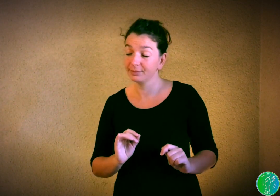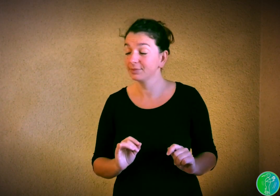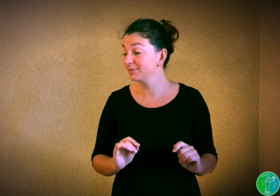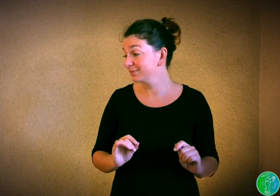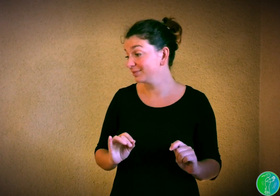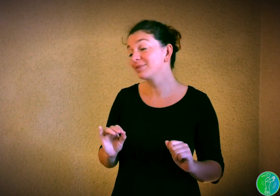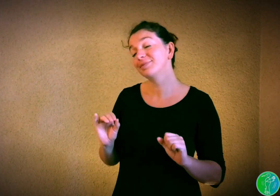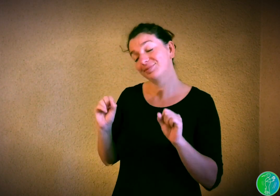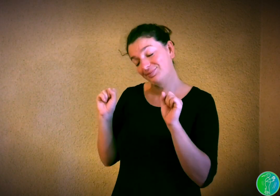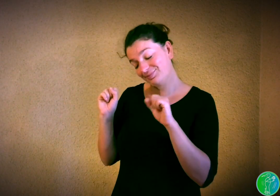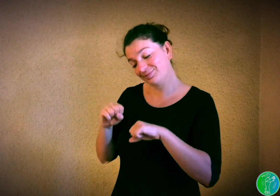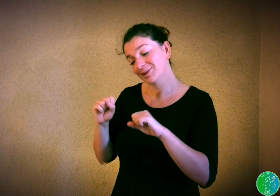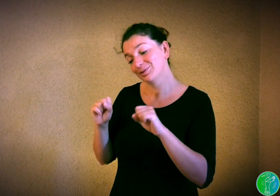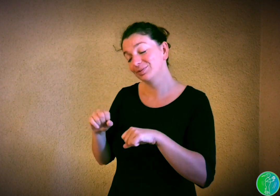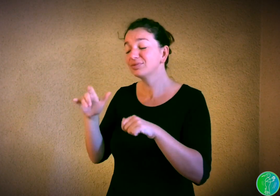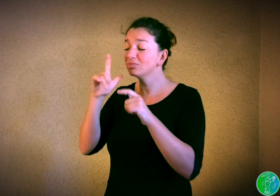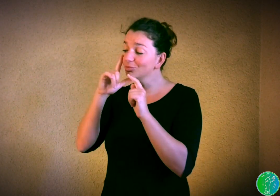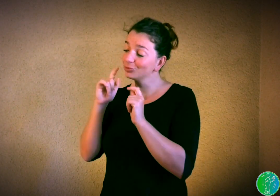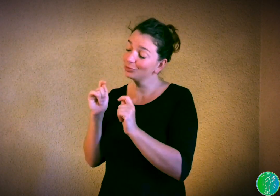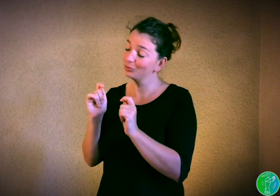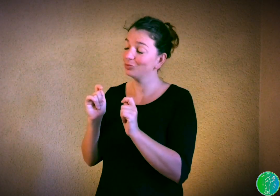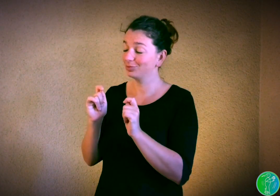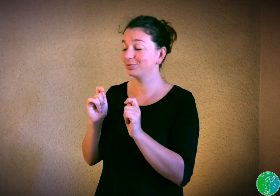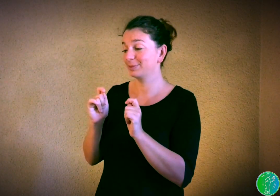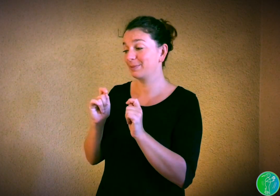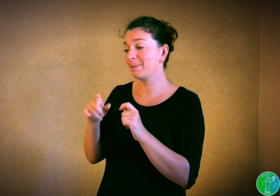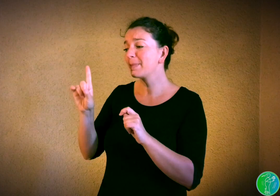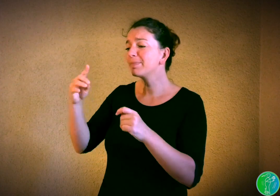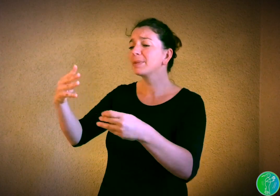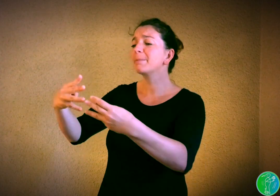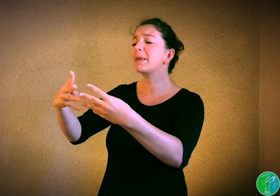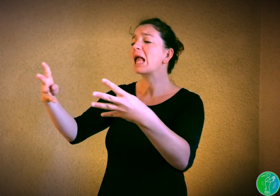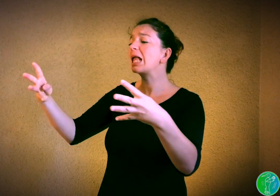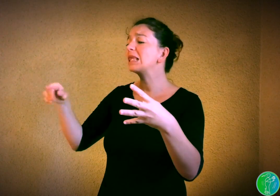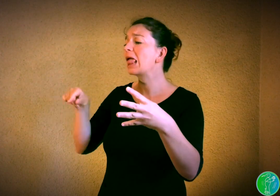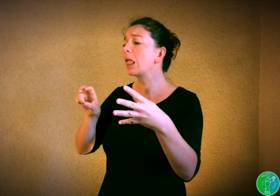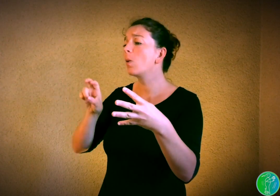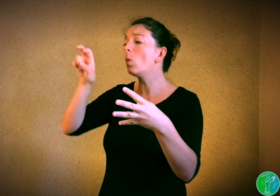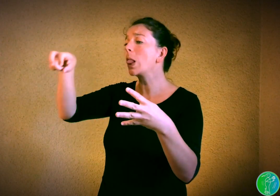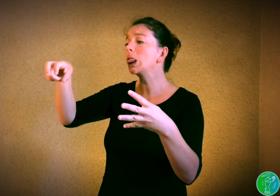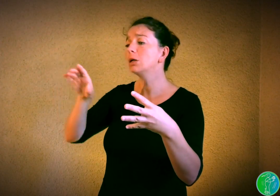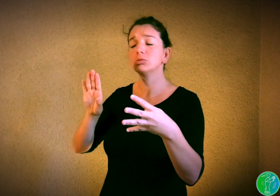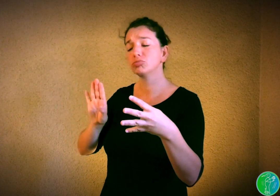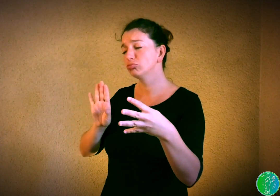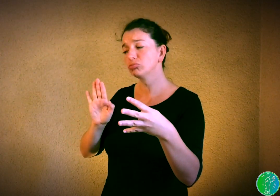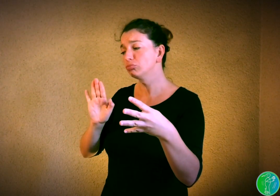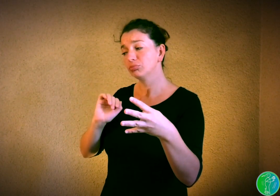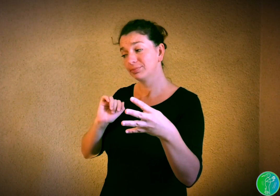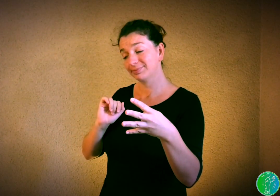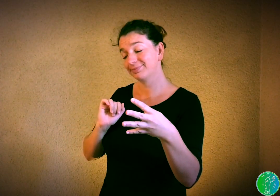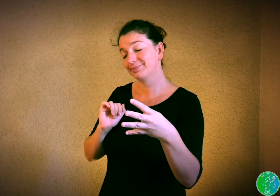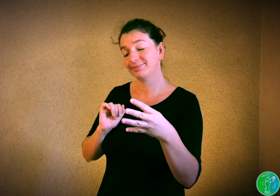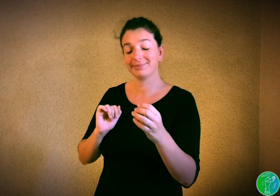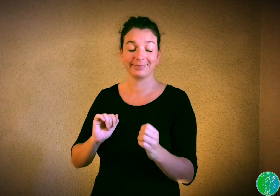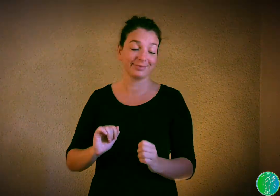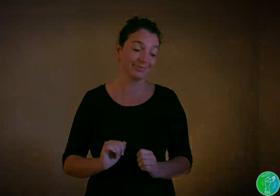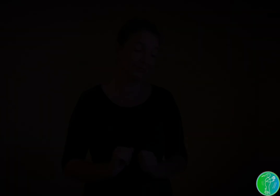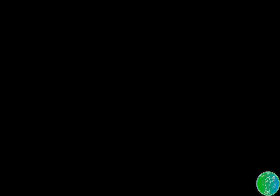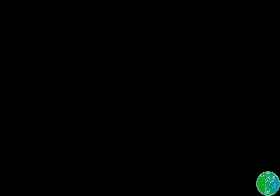Bon, dit maman. Après tout, tu es grand maintenant. Joue dehors, mais ne dépasse pas la